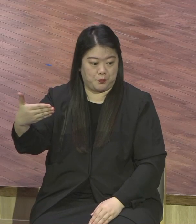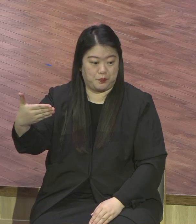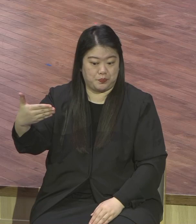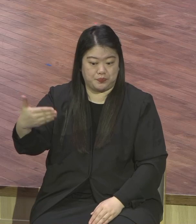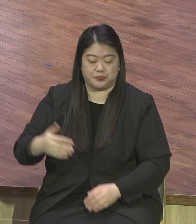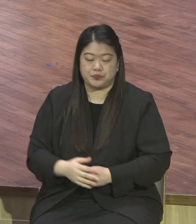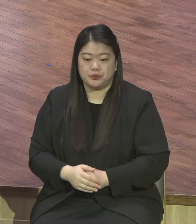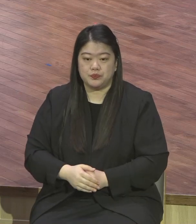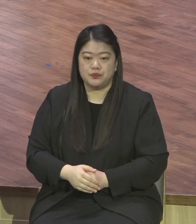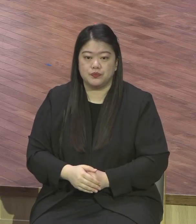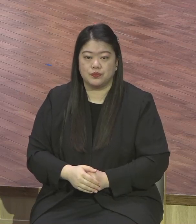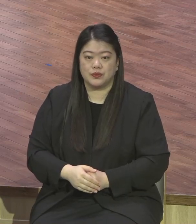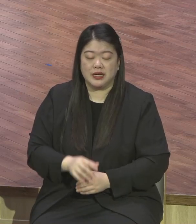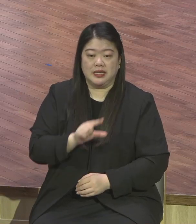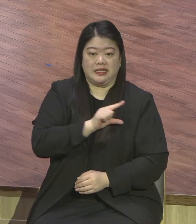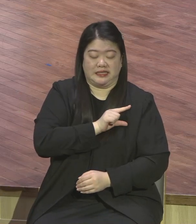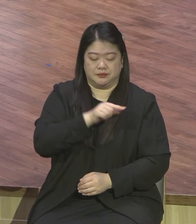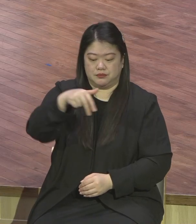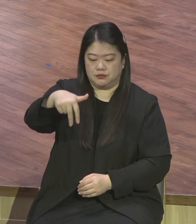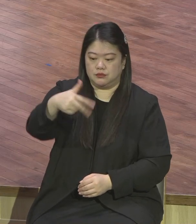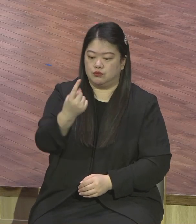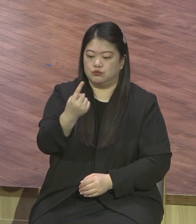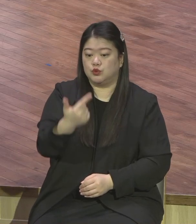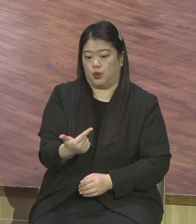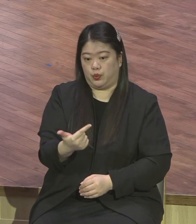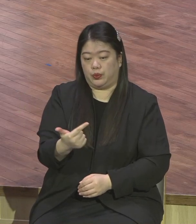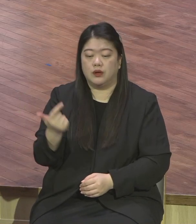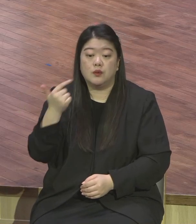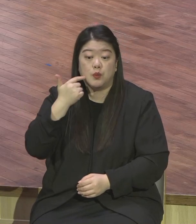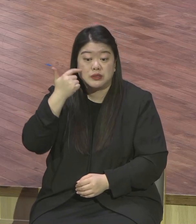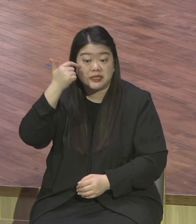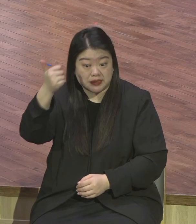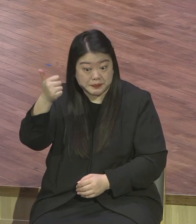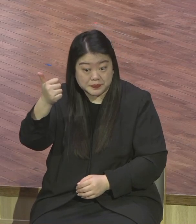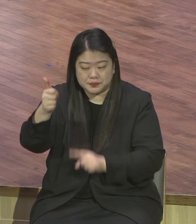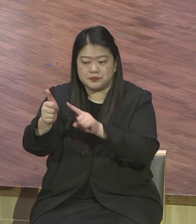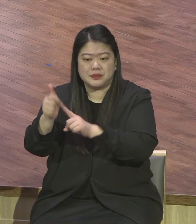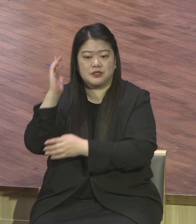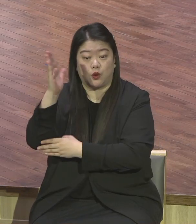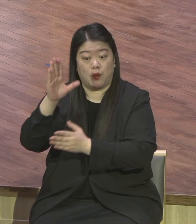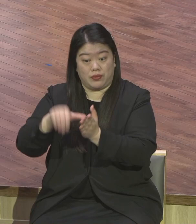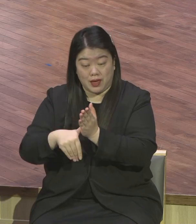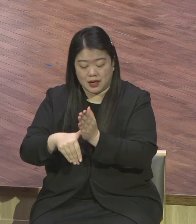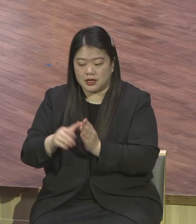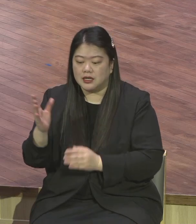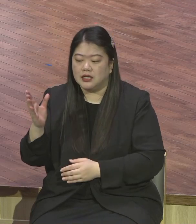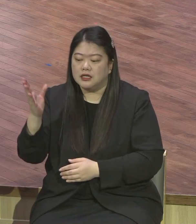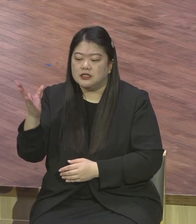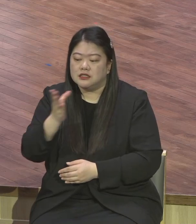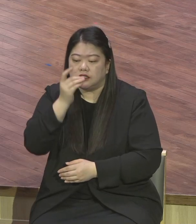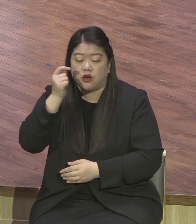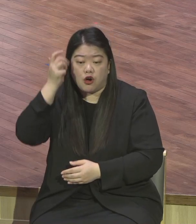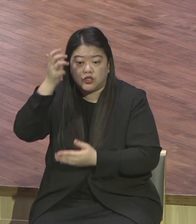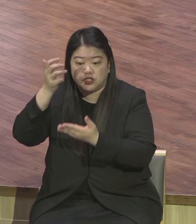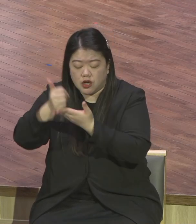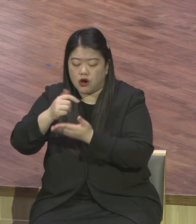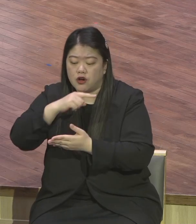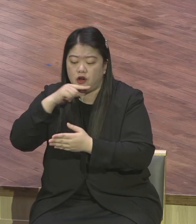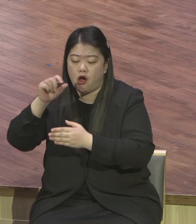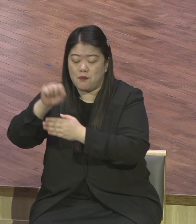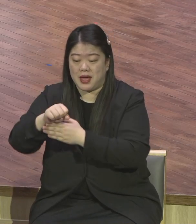복음주의 신학자 존 스타트 목사님은 성령의 아홉 가지 열매를 세 그룹으로